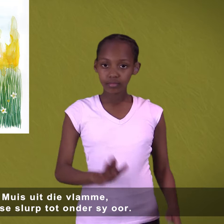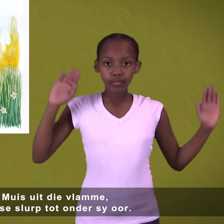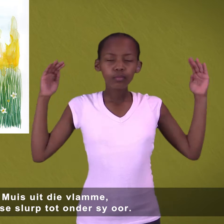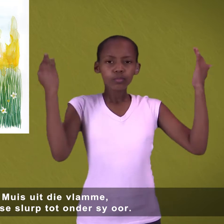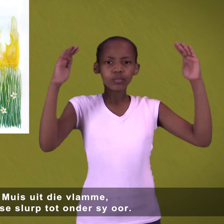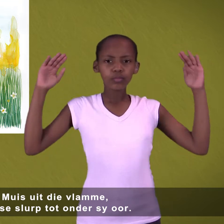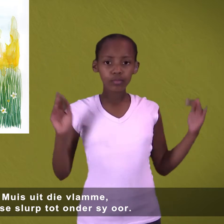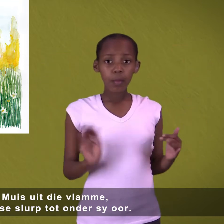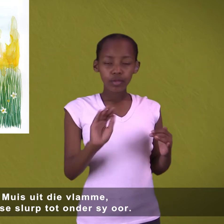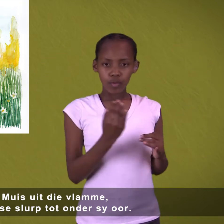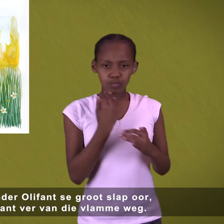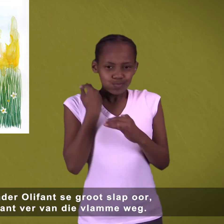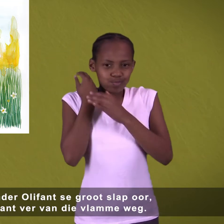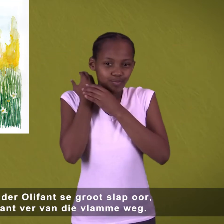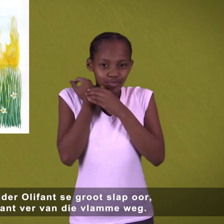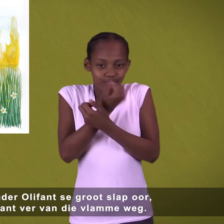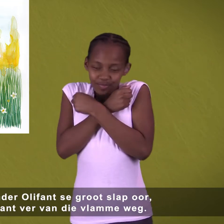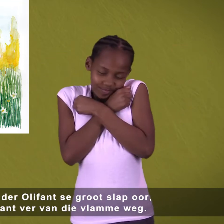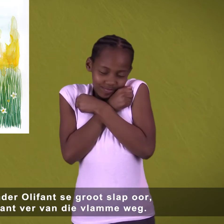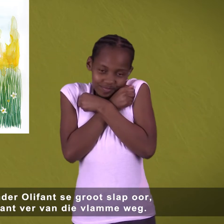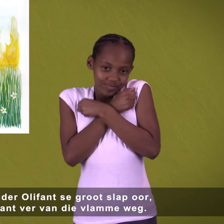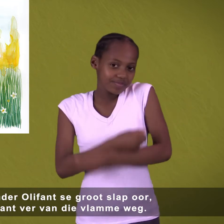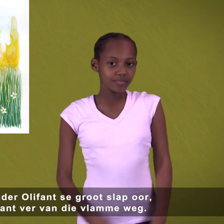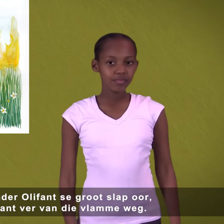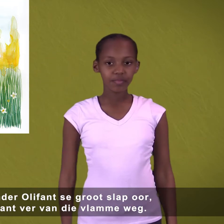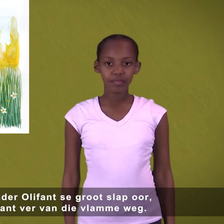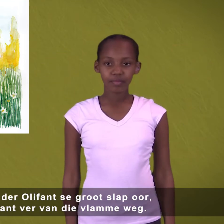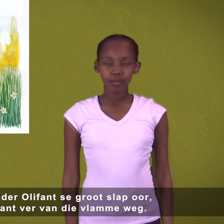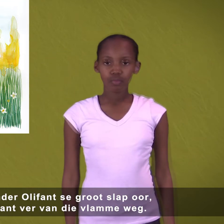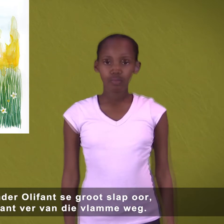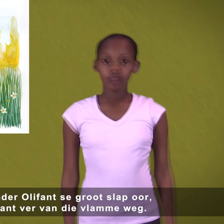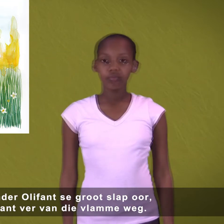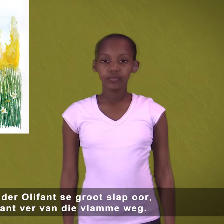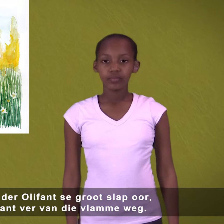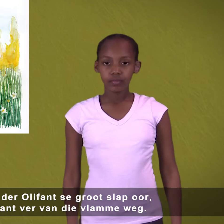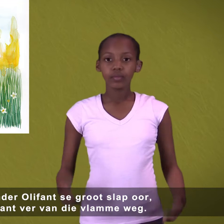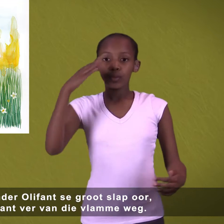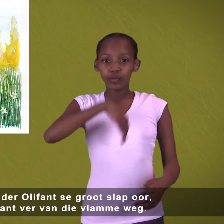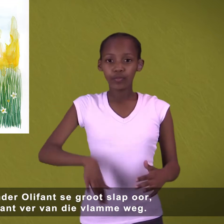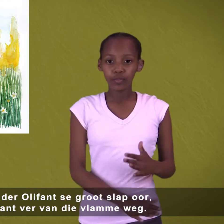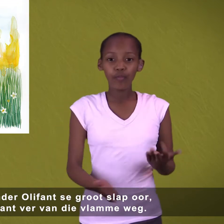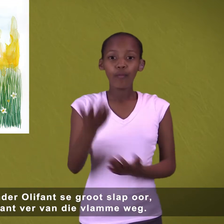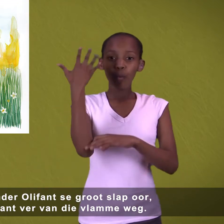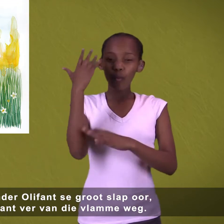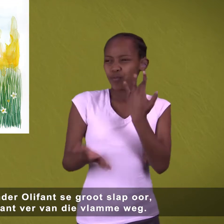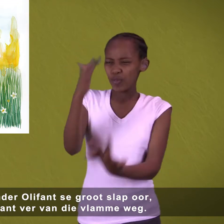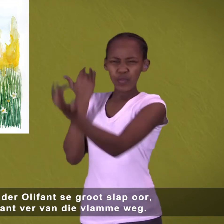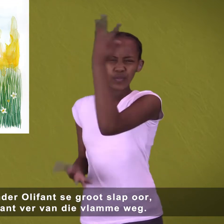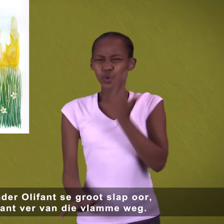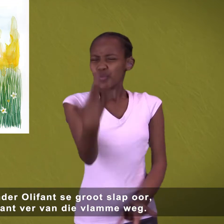oor. Veilig skuil muis onder olifantse groot slap oor. Trap, trap, trap, olifant. Ver van